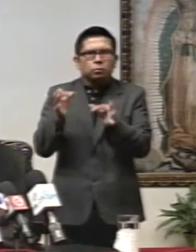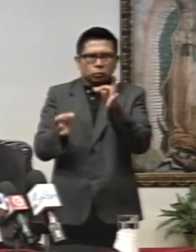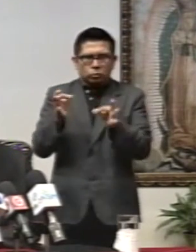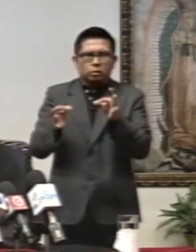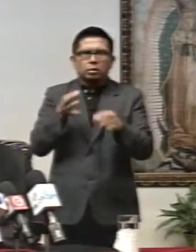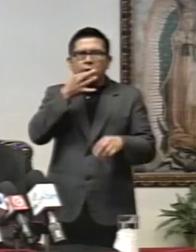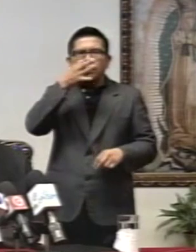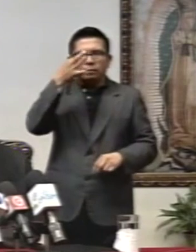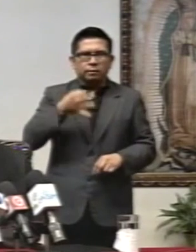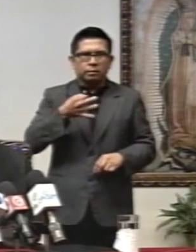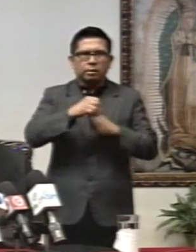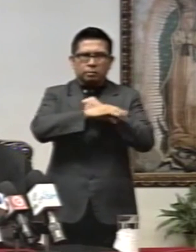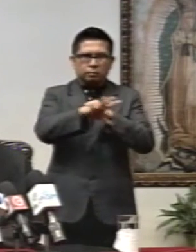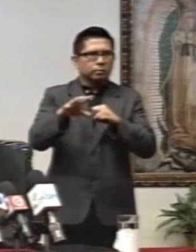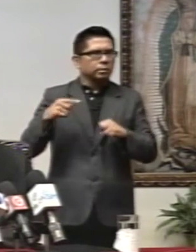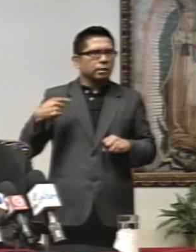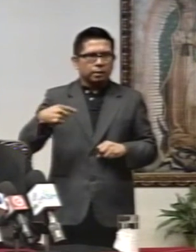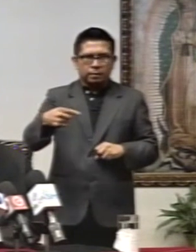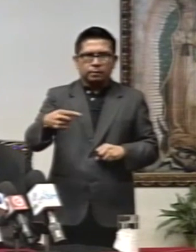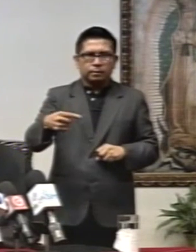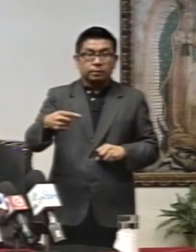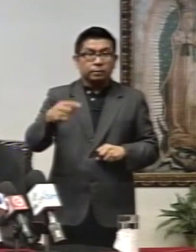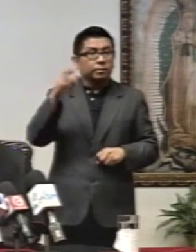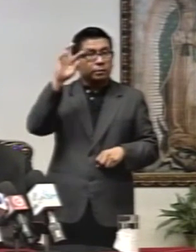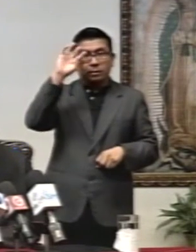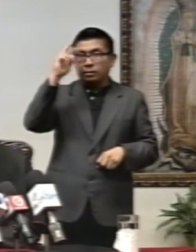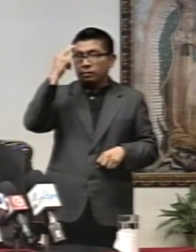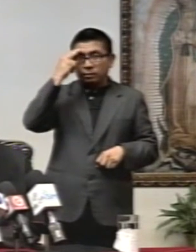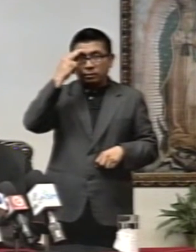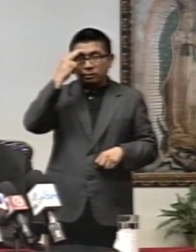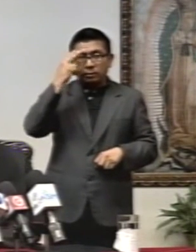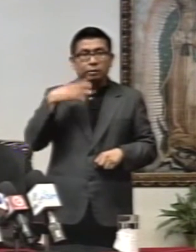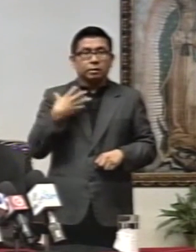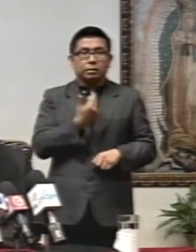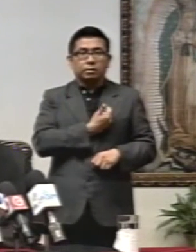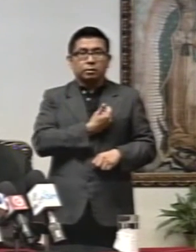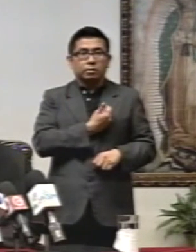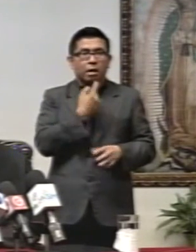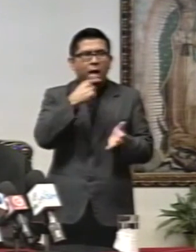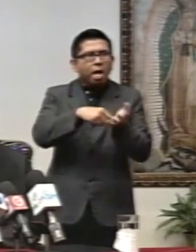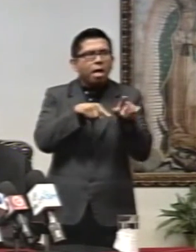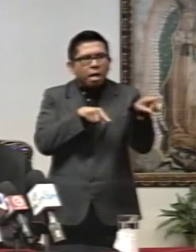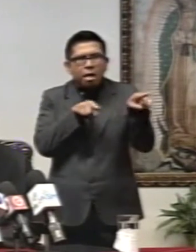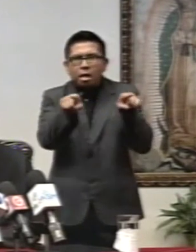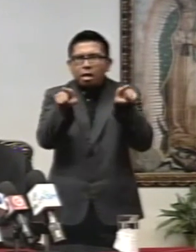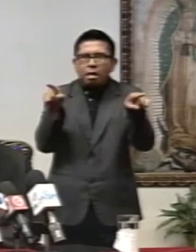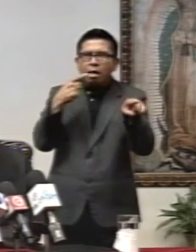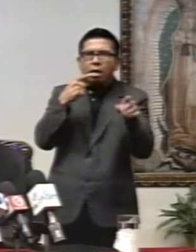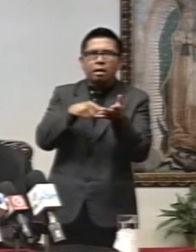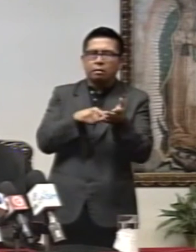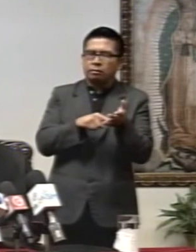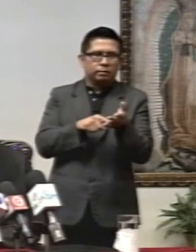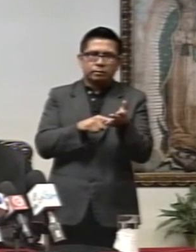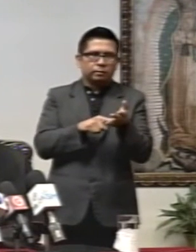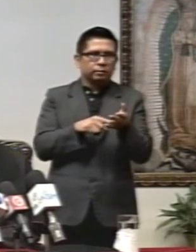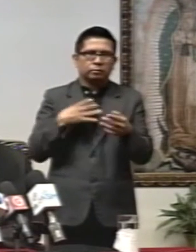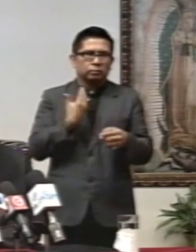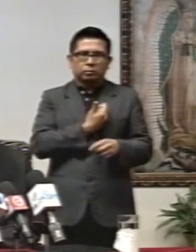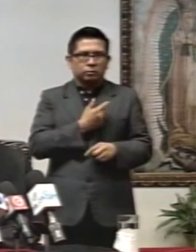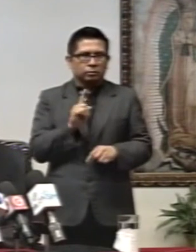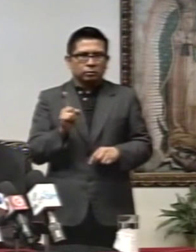verdad. Lo que no significa, repito, que estemos acusando a nadie. Al contrario,